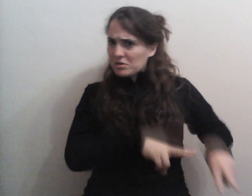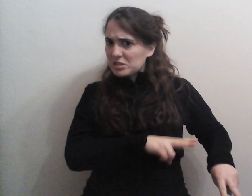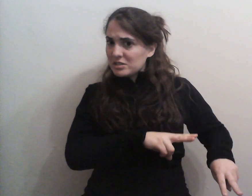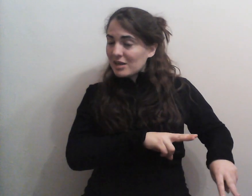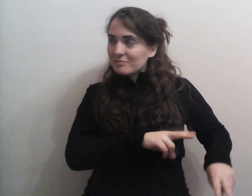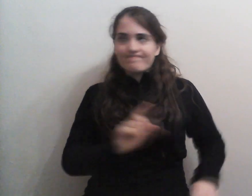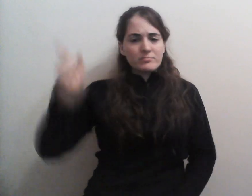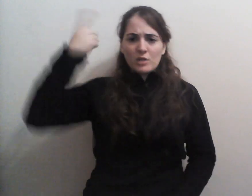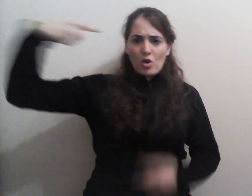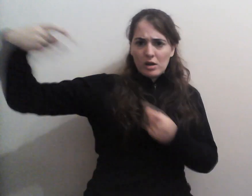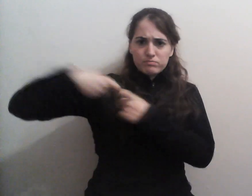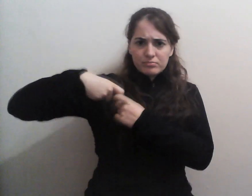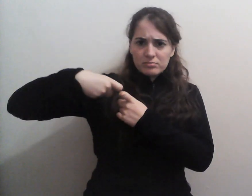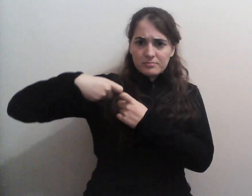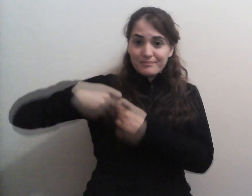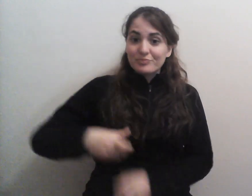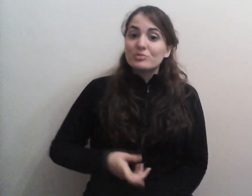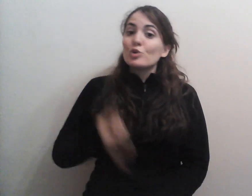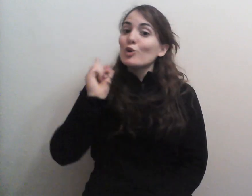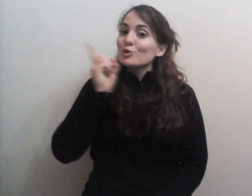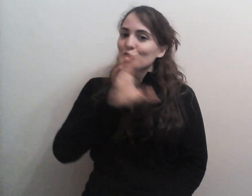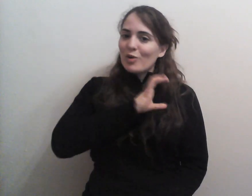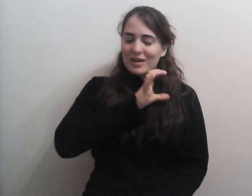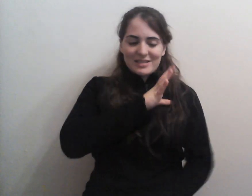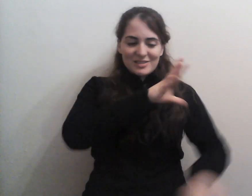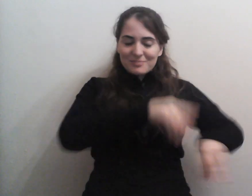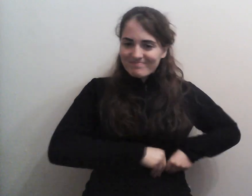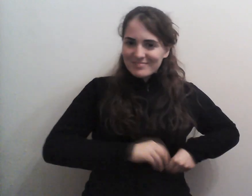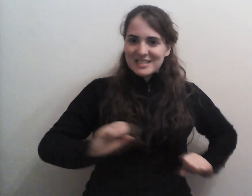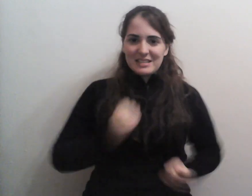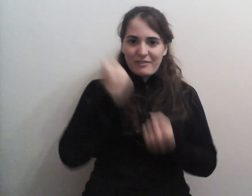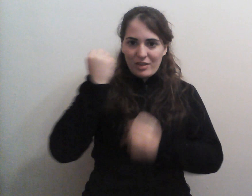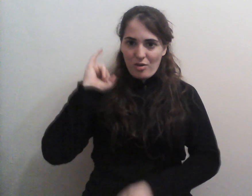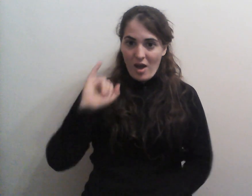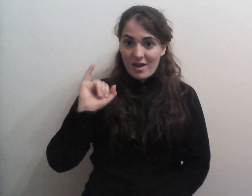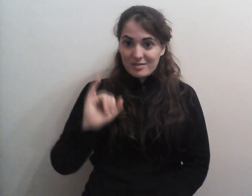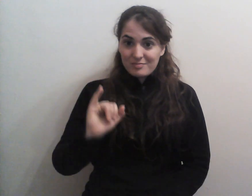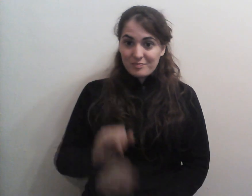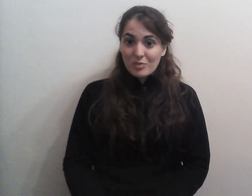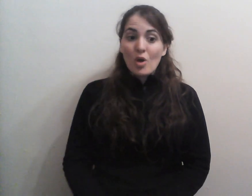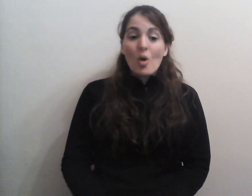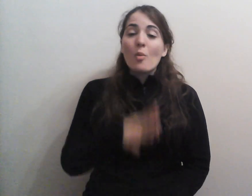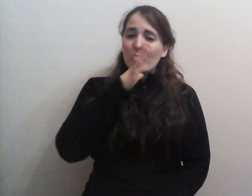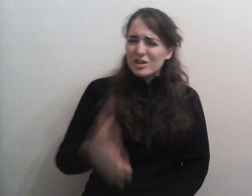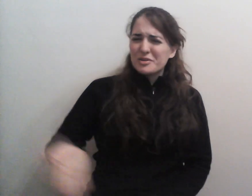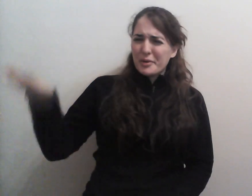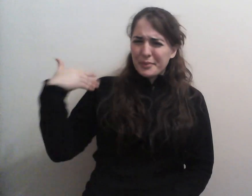Él hay salvación. Y esta fue una verdad por la cual nuestros antepasados evangélicos, protestantes, estuvieron dispuestos